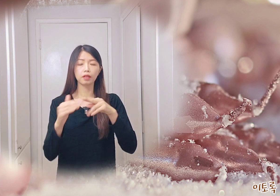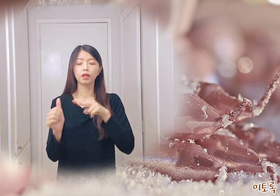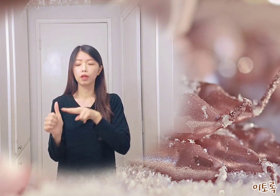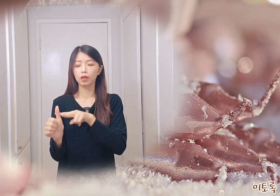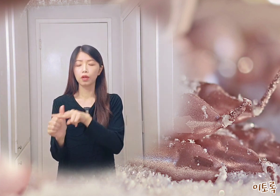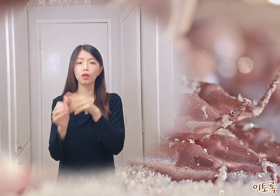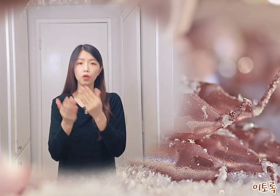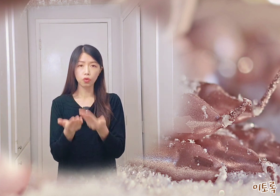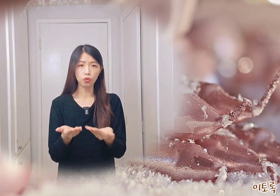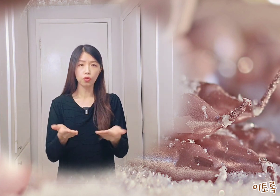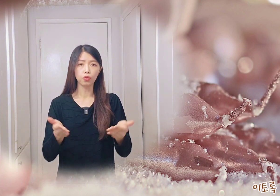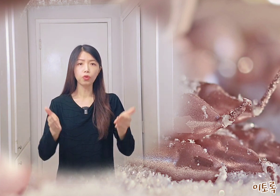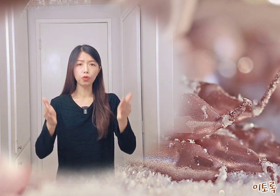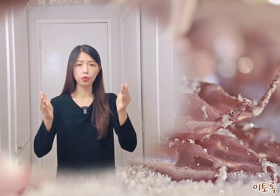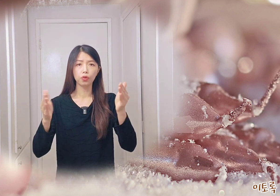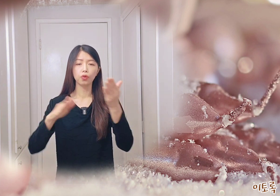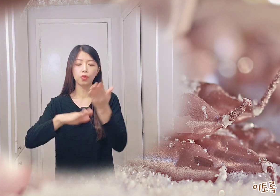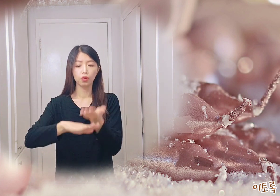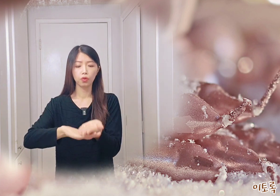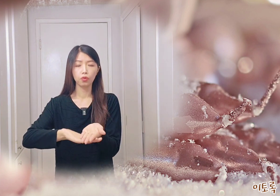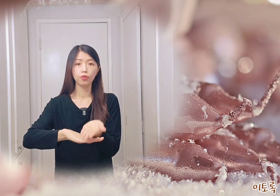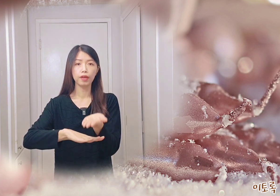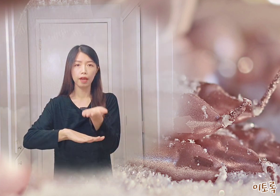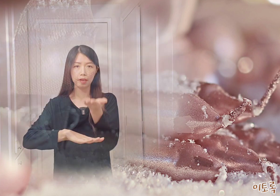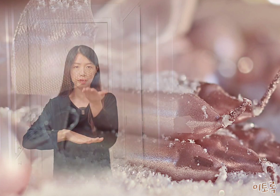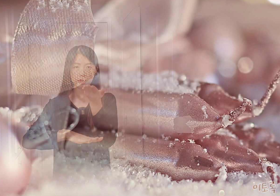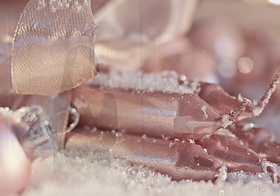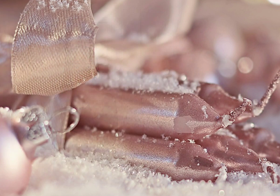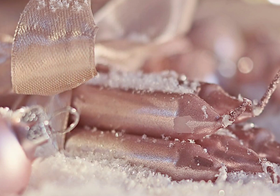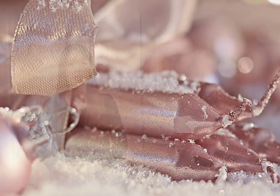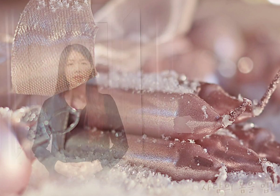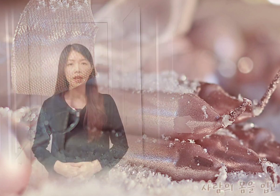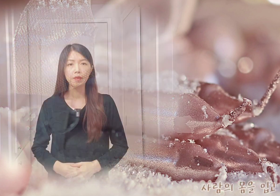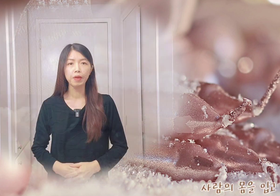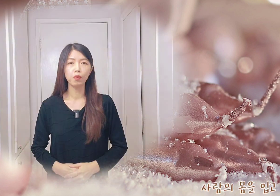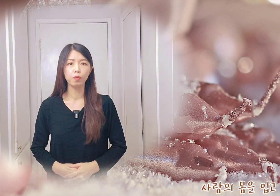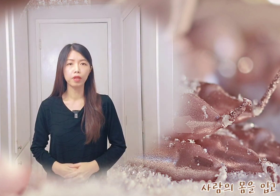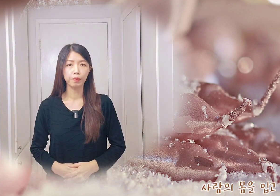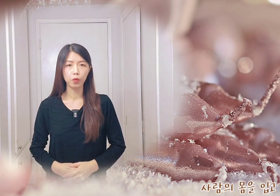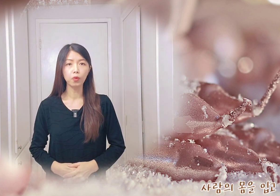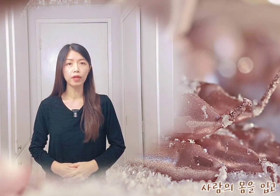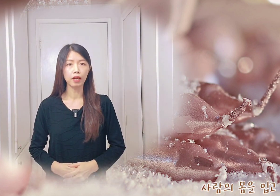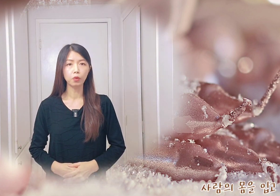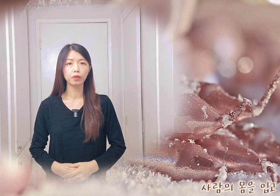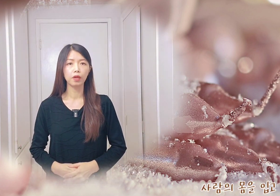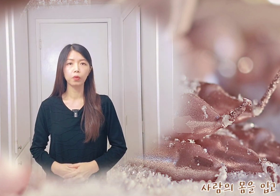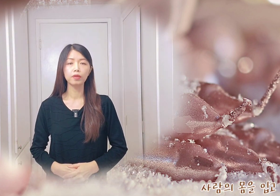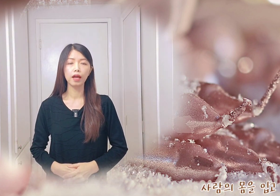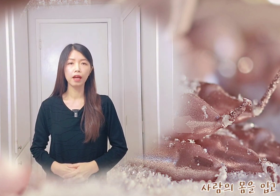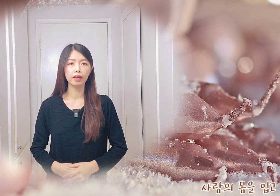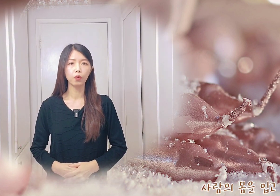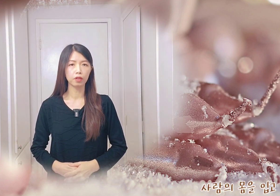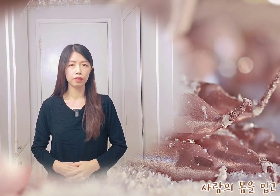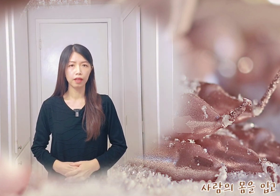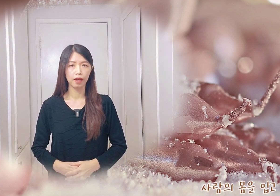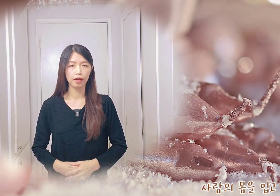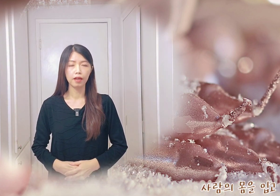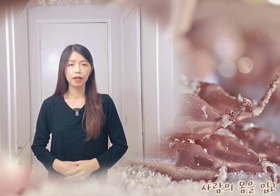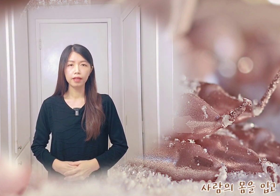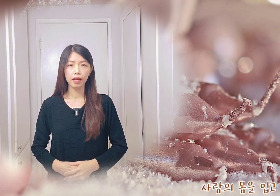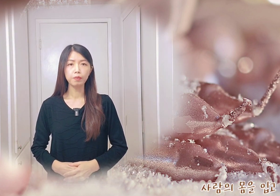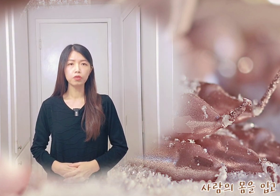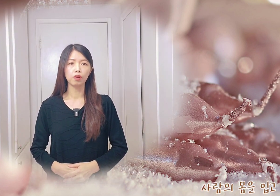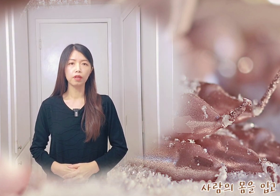마국간. 구유 위에. 사람의 몸을 입고 약속대로 사랑이